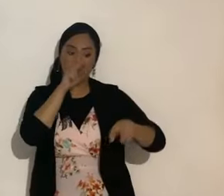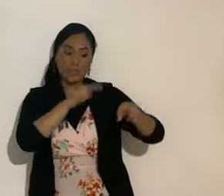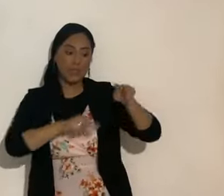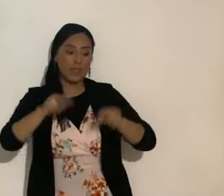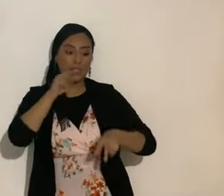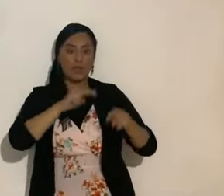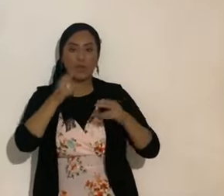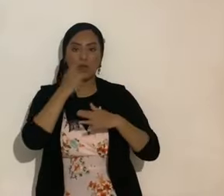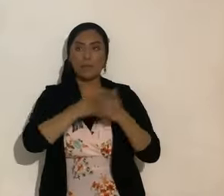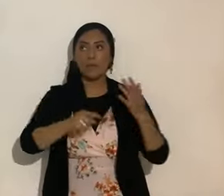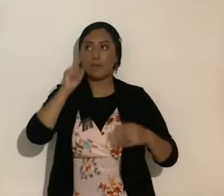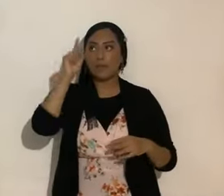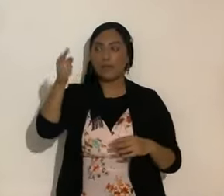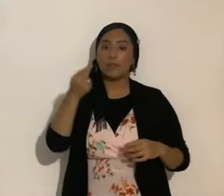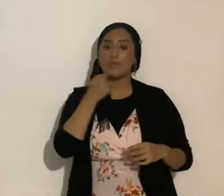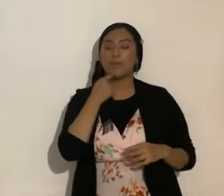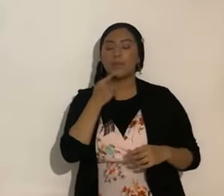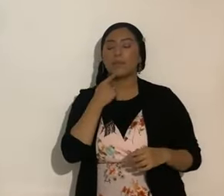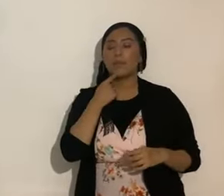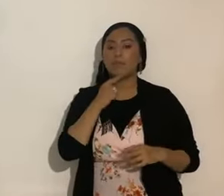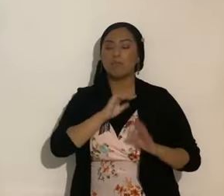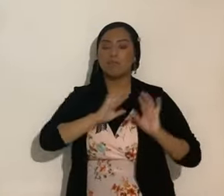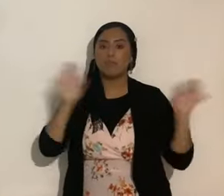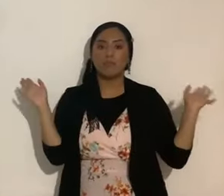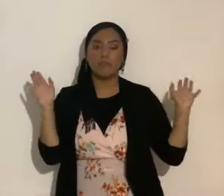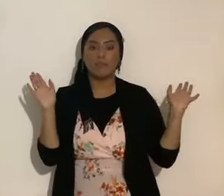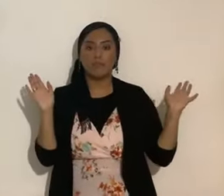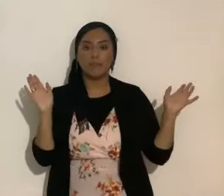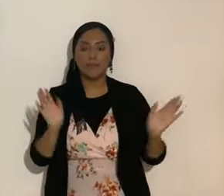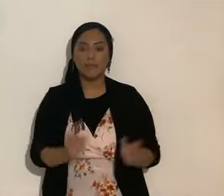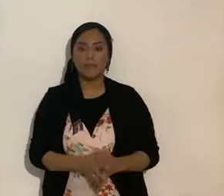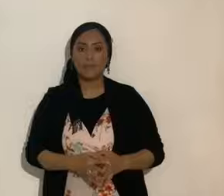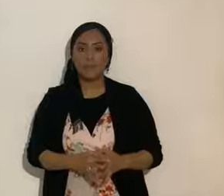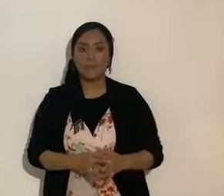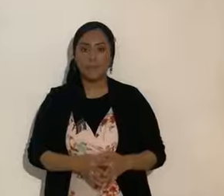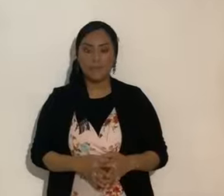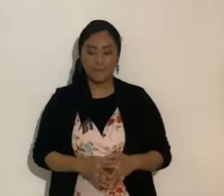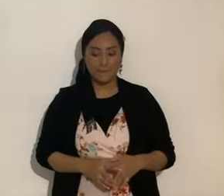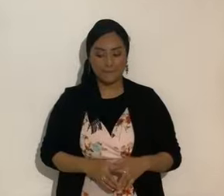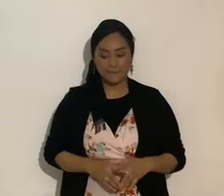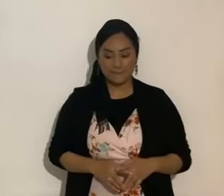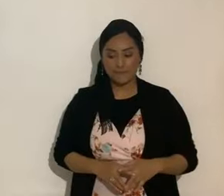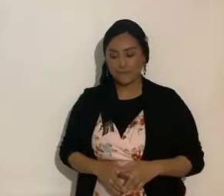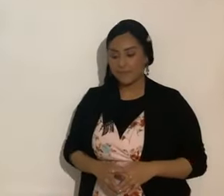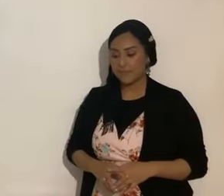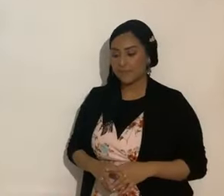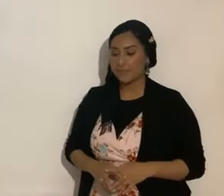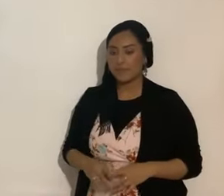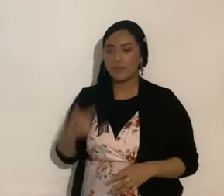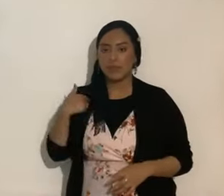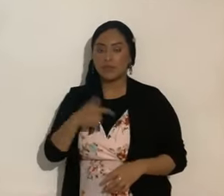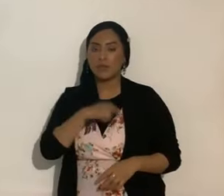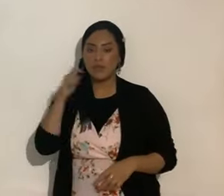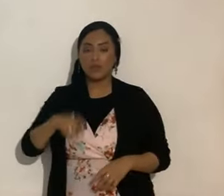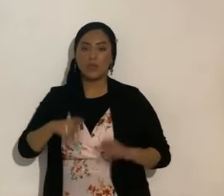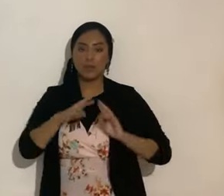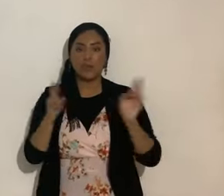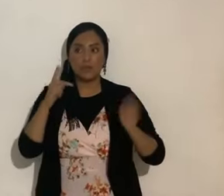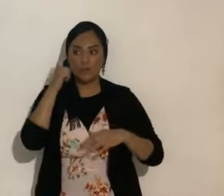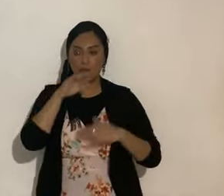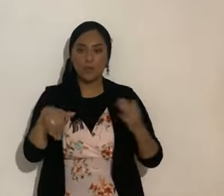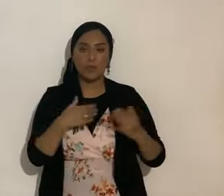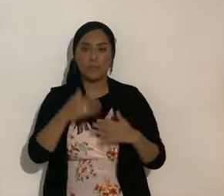lo que él diga, dictamine, eso será, y eso es. Entonces, tenemos que estar preparados para todo